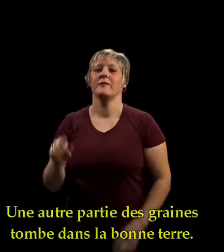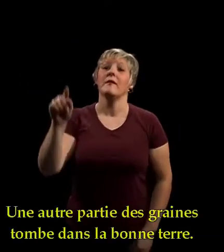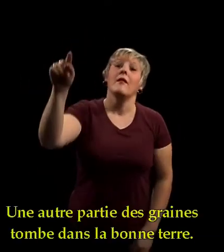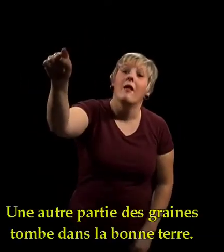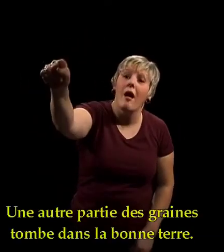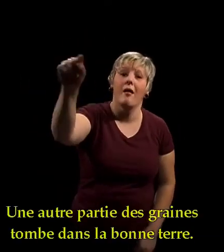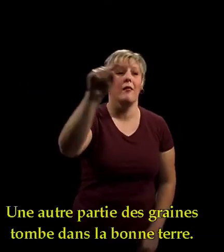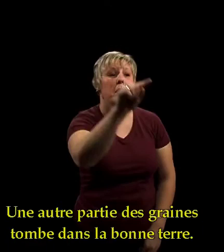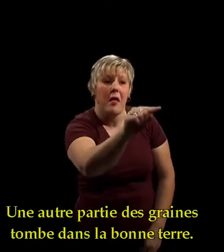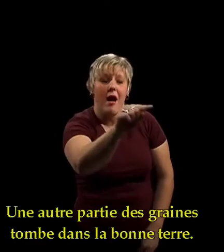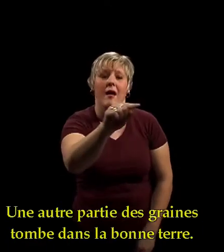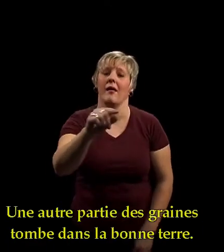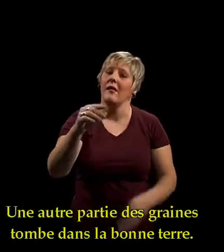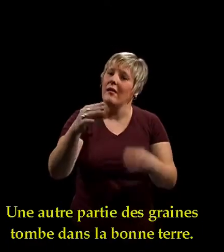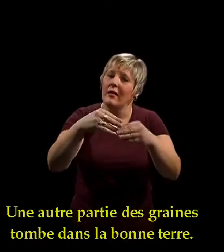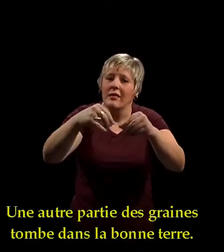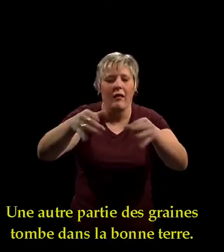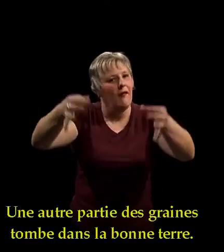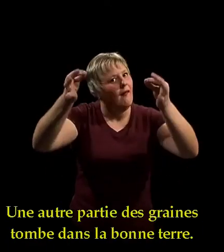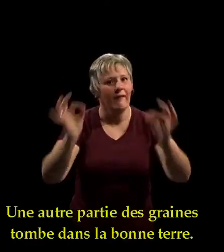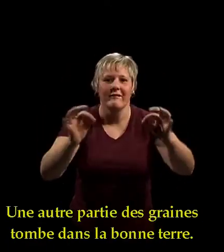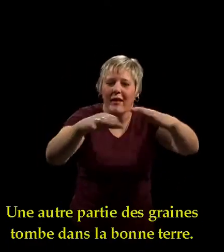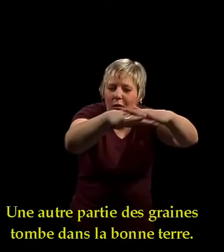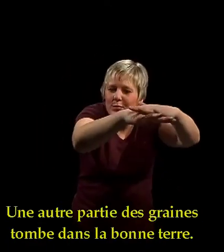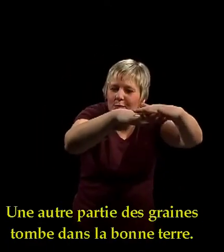Une autre partie des graines tombe dans la bonne terre.